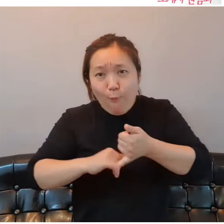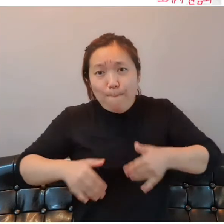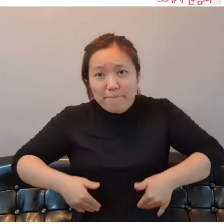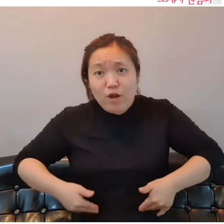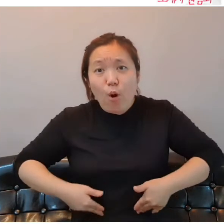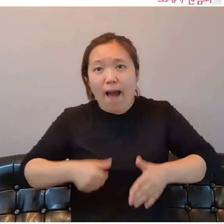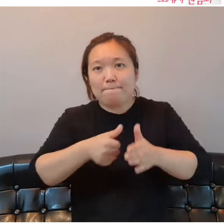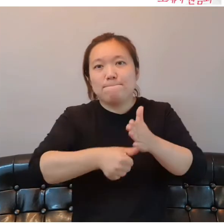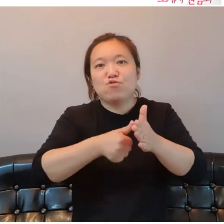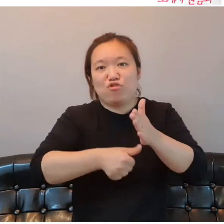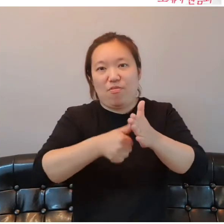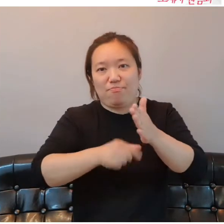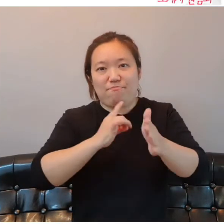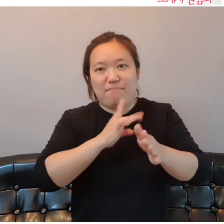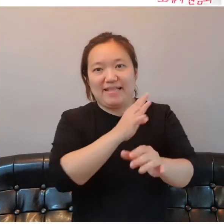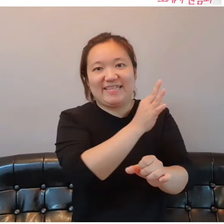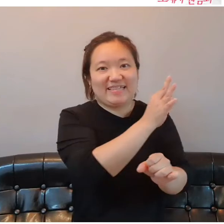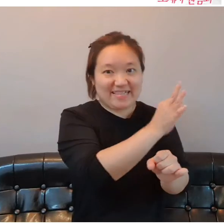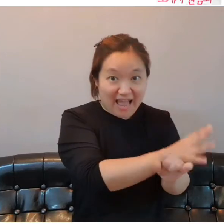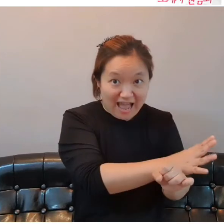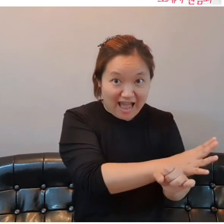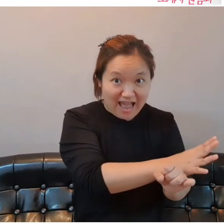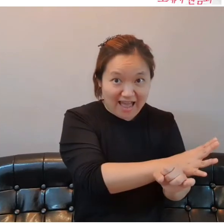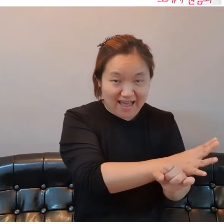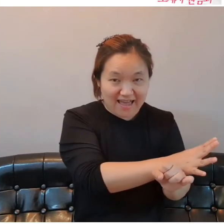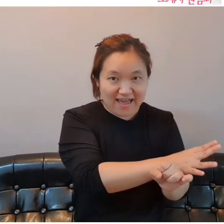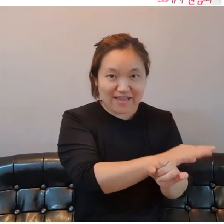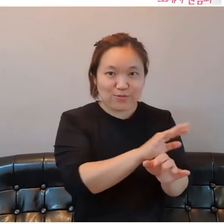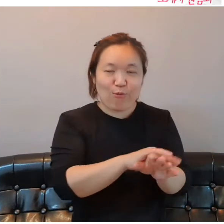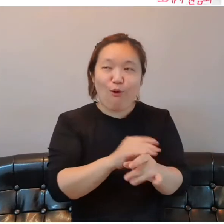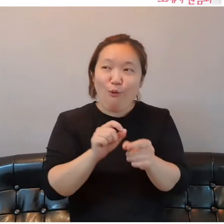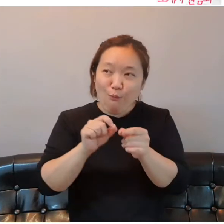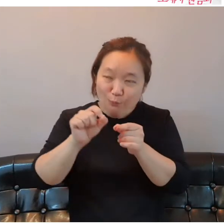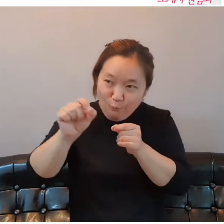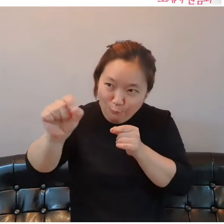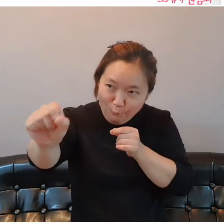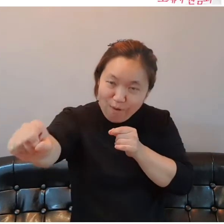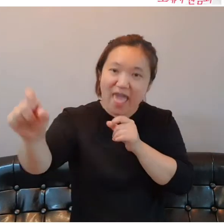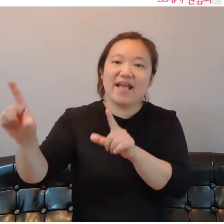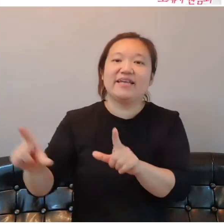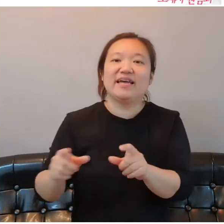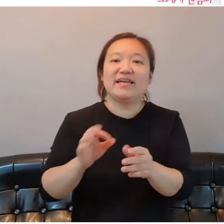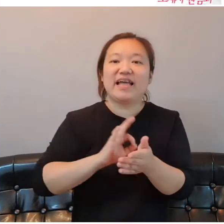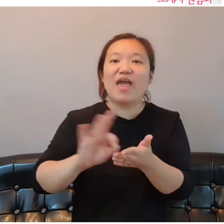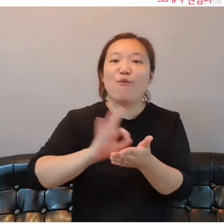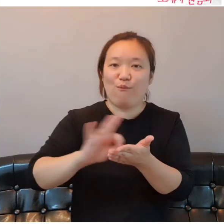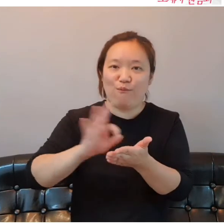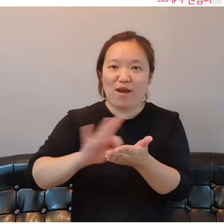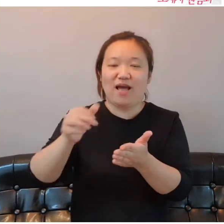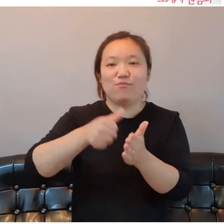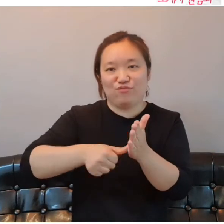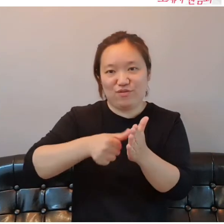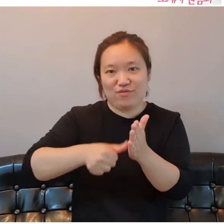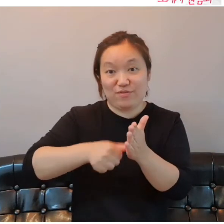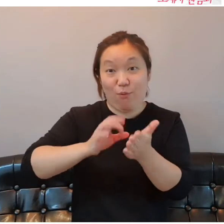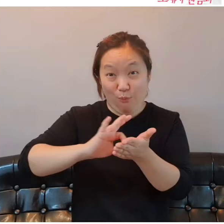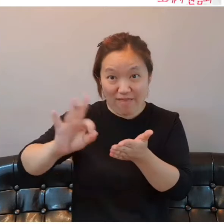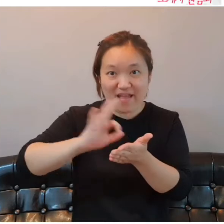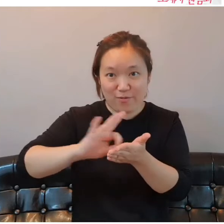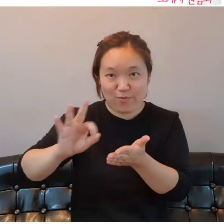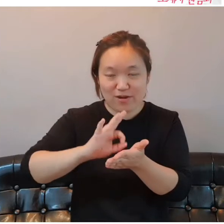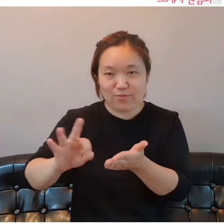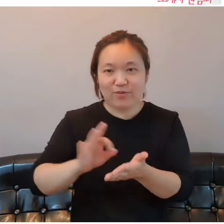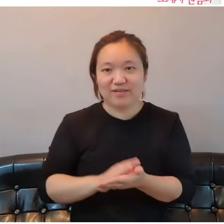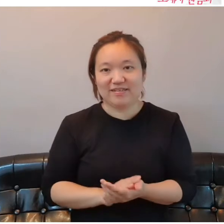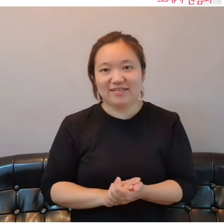꼭 필요한 물건을 사세요. 이 아니면 오래 사용할 수 있는 좋은 물건을 사는 것이 돈과 시간을